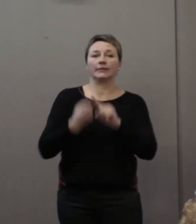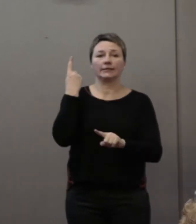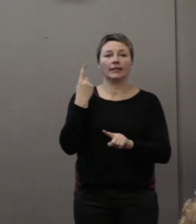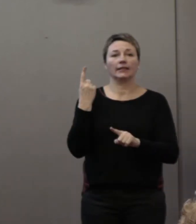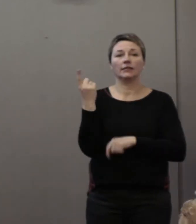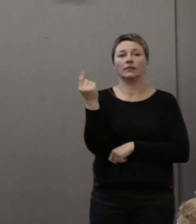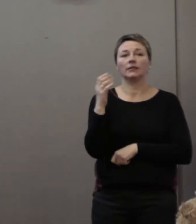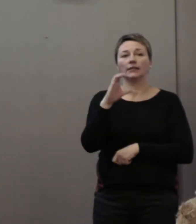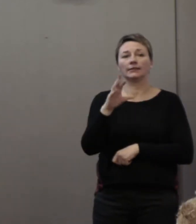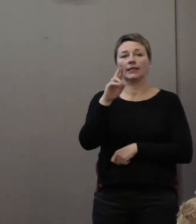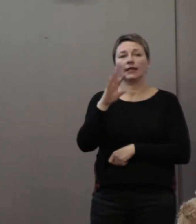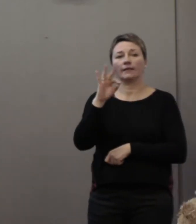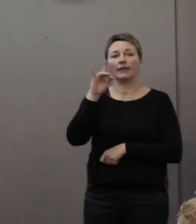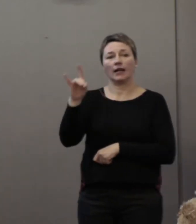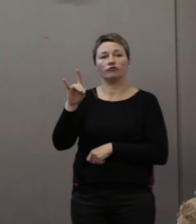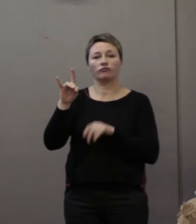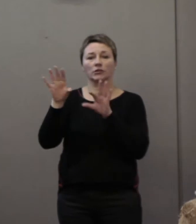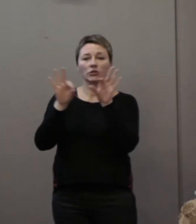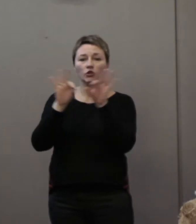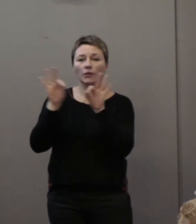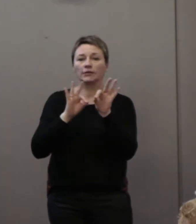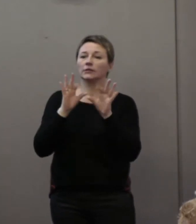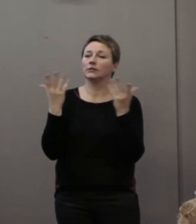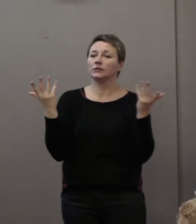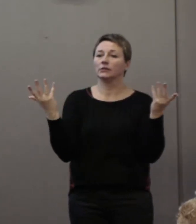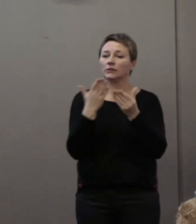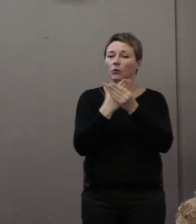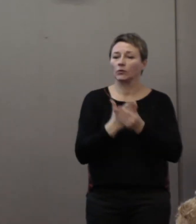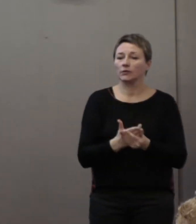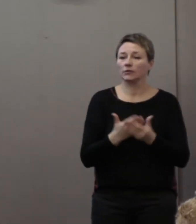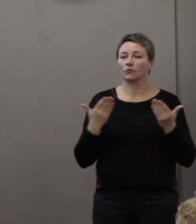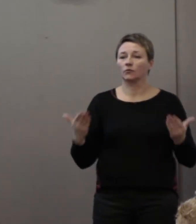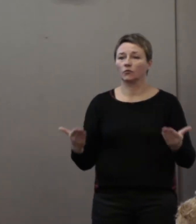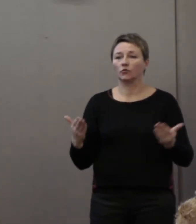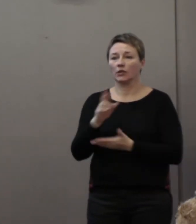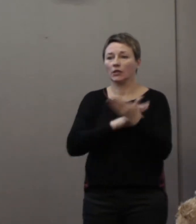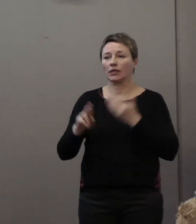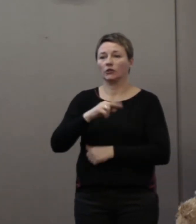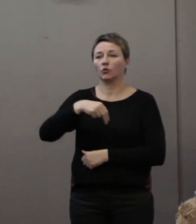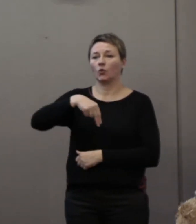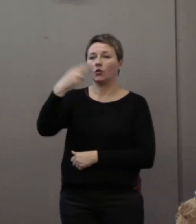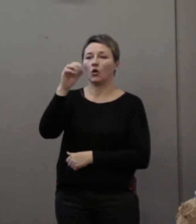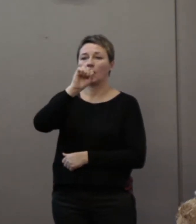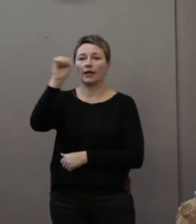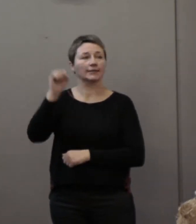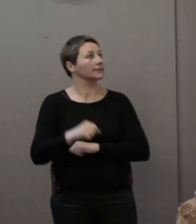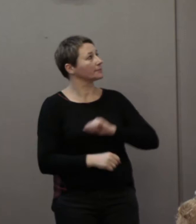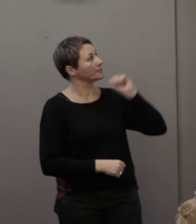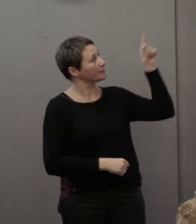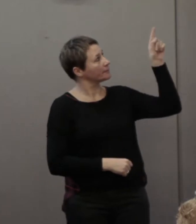le CRTH, ont été choisis, sélectionnés aujourd'hui la région Nord-Est avec la scierie du